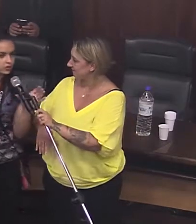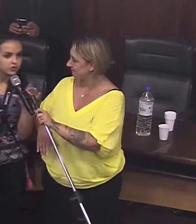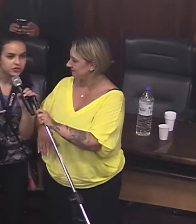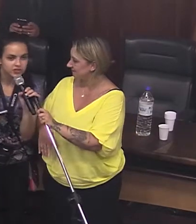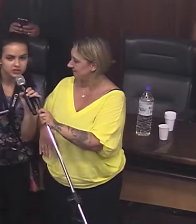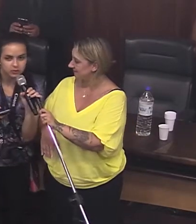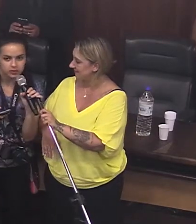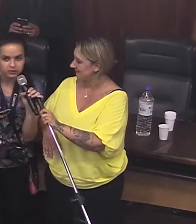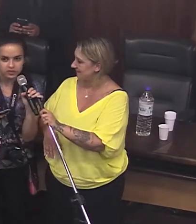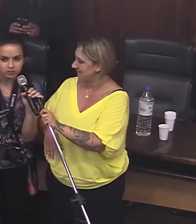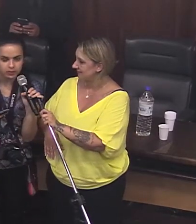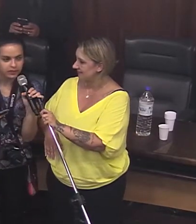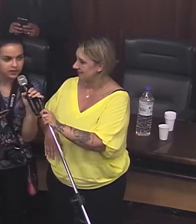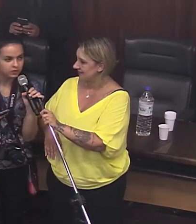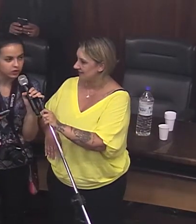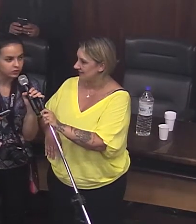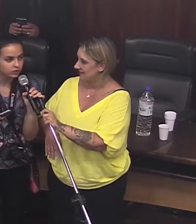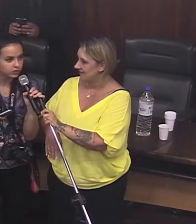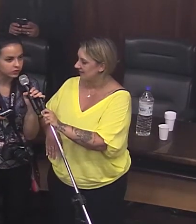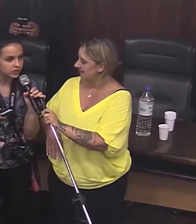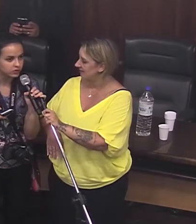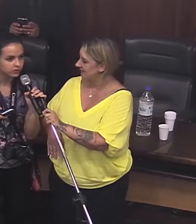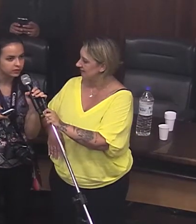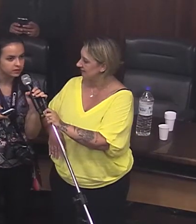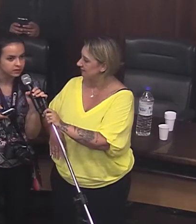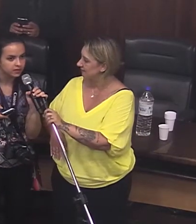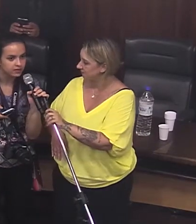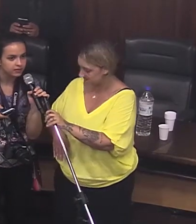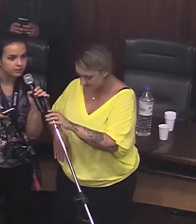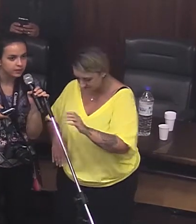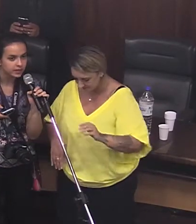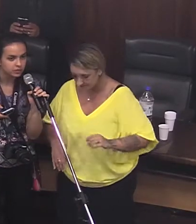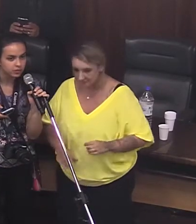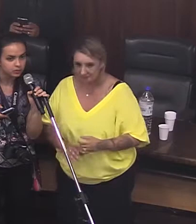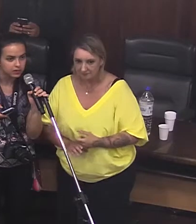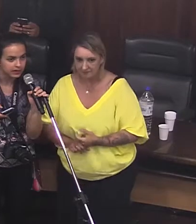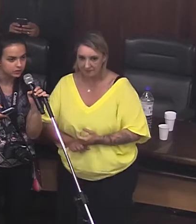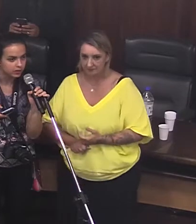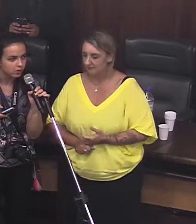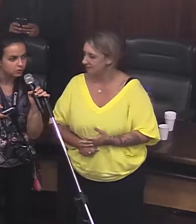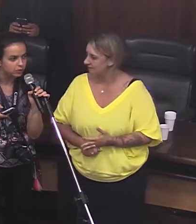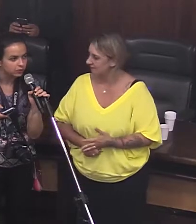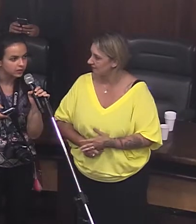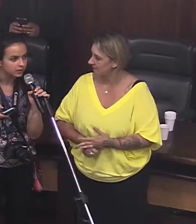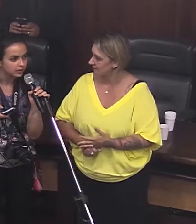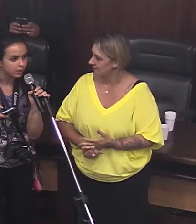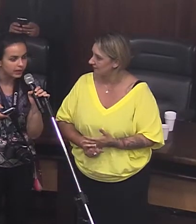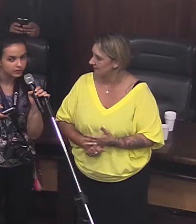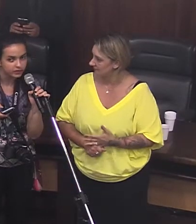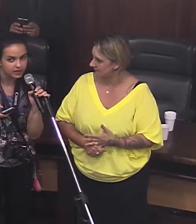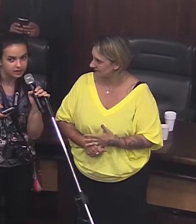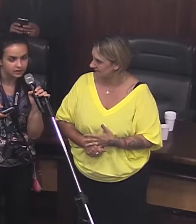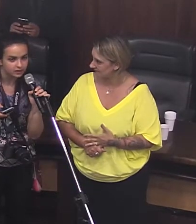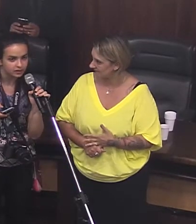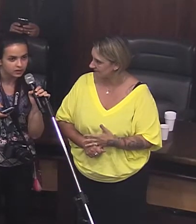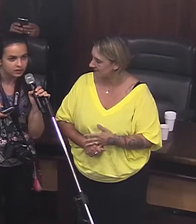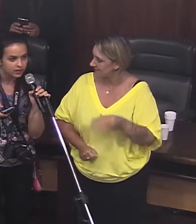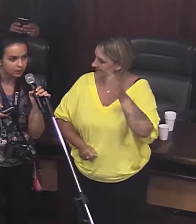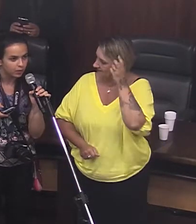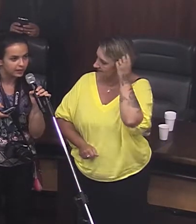Oi, gente, boa noite. Para pegar as fotos e os vídeos, vocês acessem a fanpage do deputado, tá? Como deputado Adalberto Freitas. Tá bom?